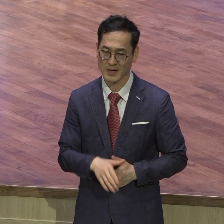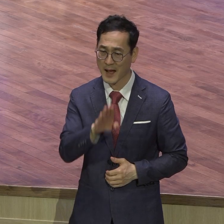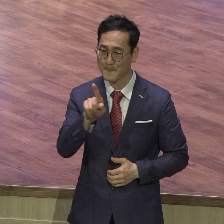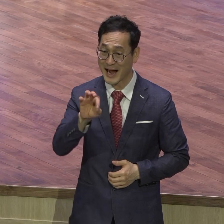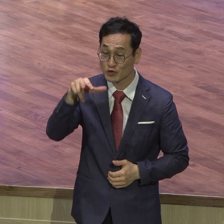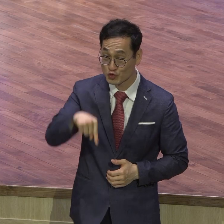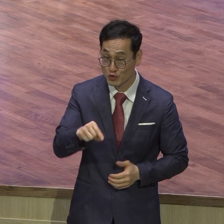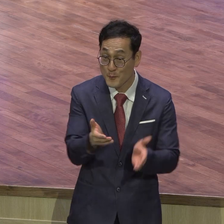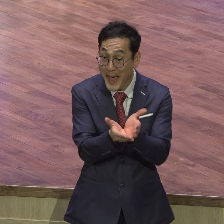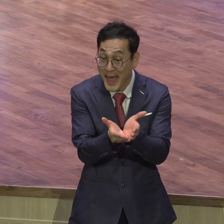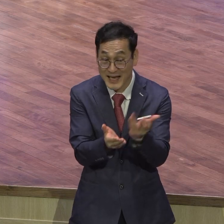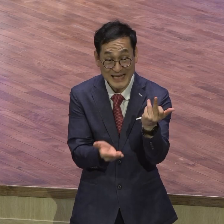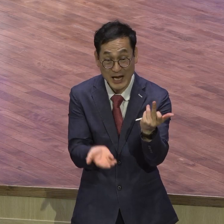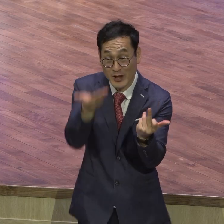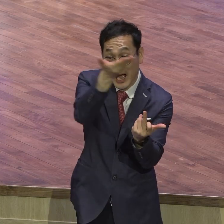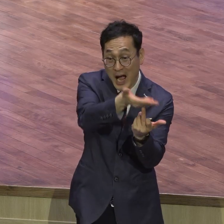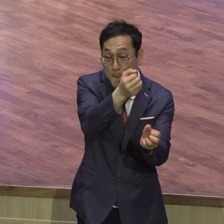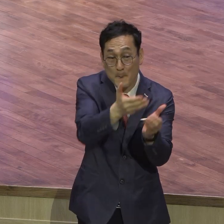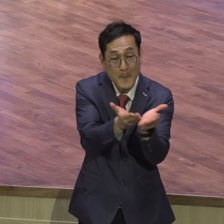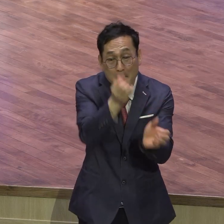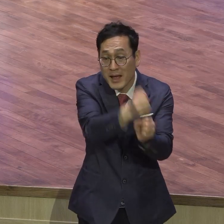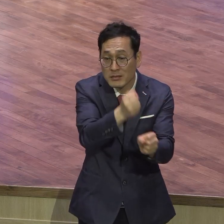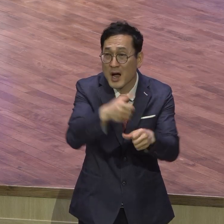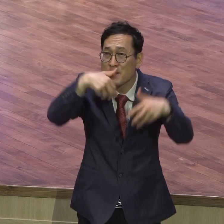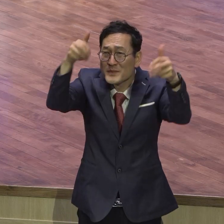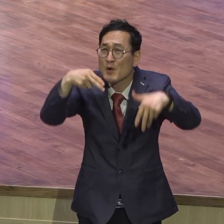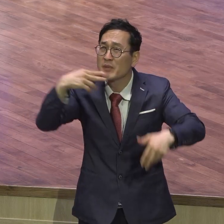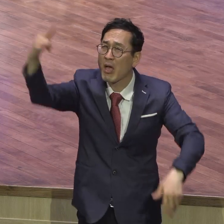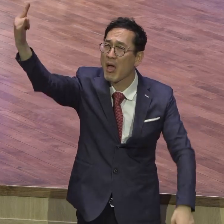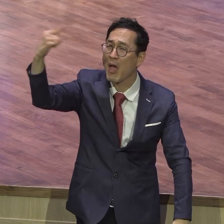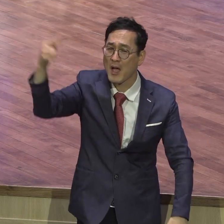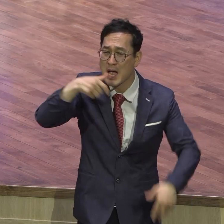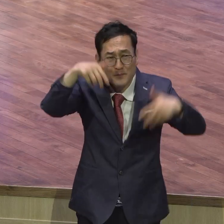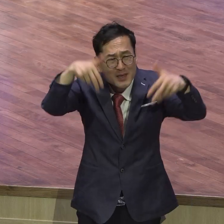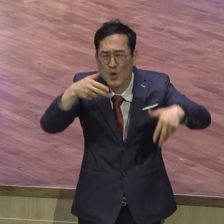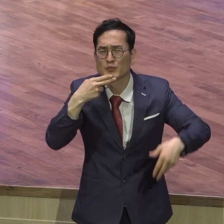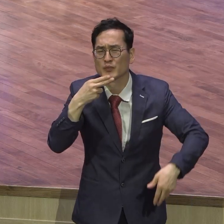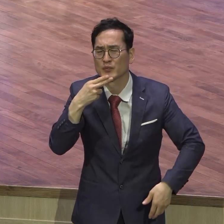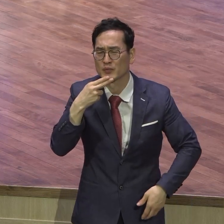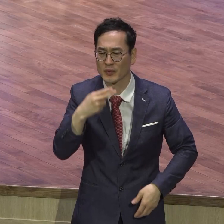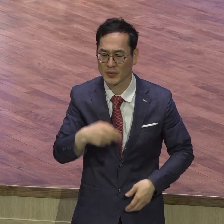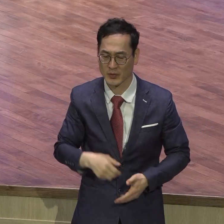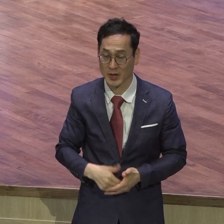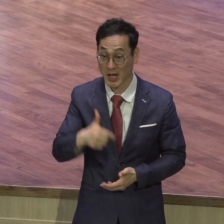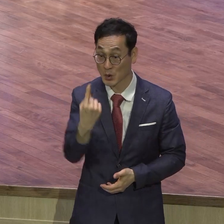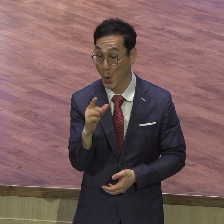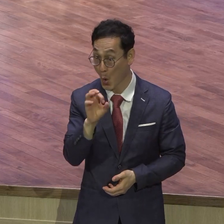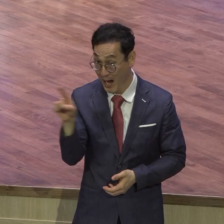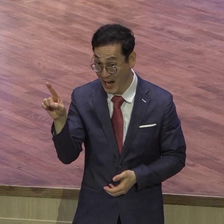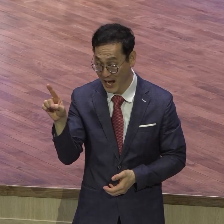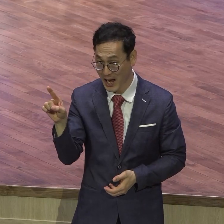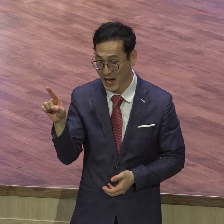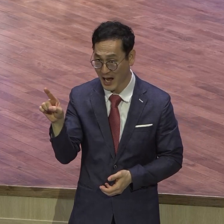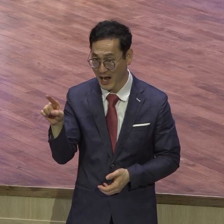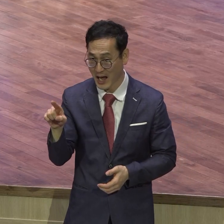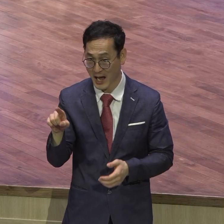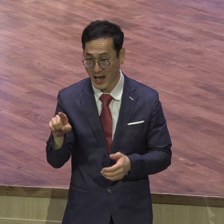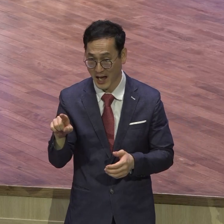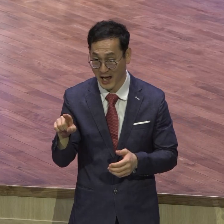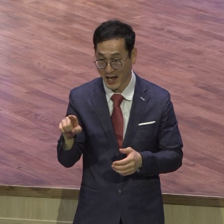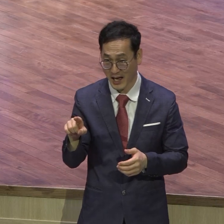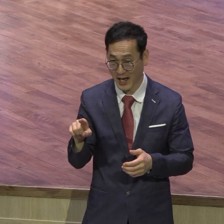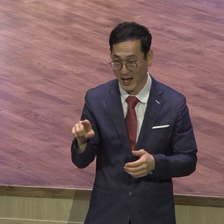짓습니까? 비가 온 적이 없는데 그때는 비라는 게 없었어요 노아 홍수 이전에는 비라는 것이